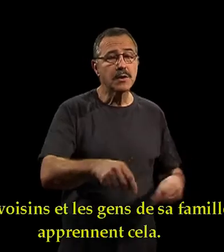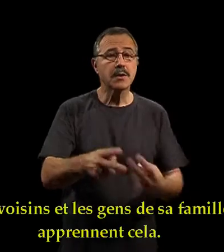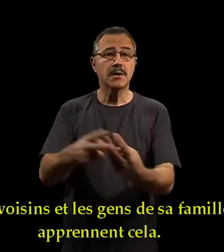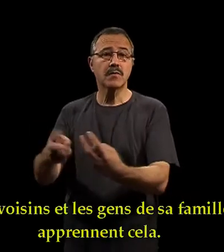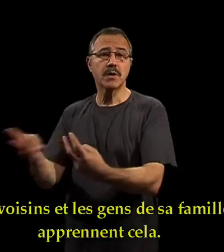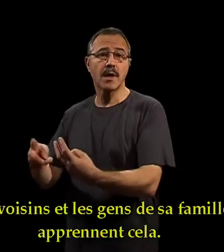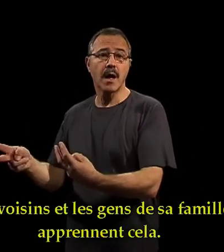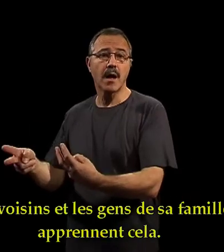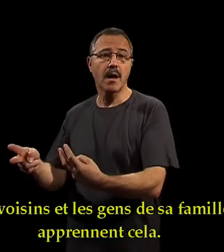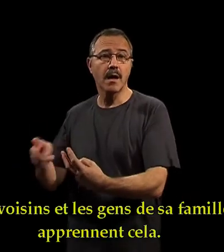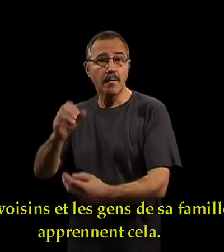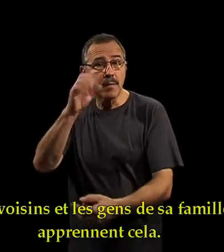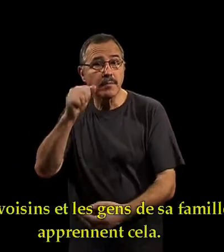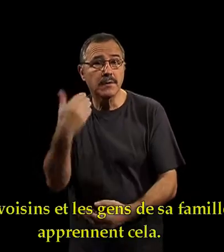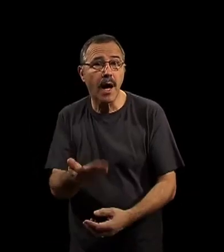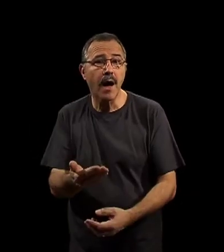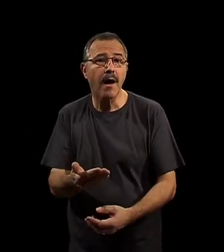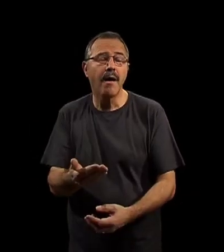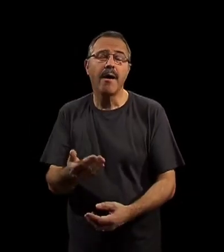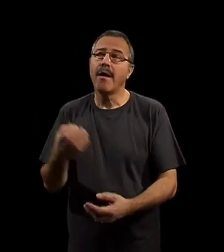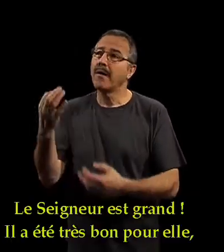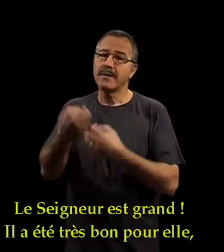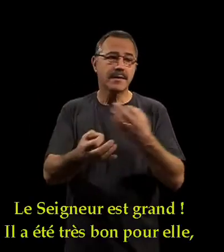Ses voisins et les gens de sa famille apprennent cela.